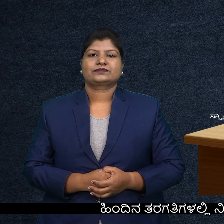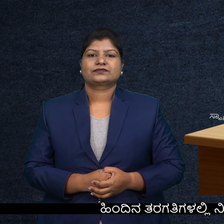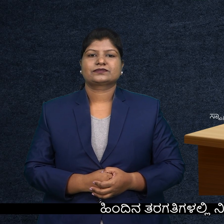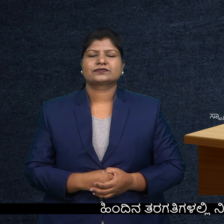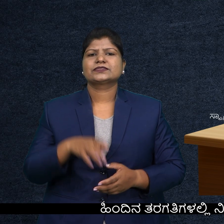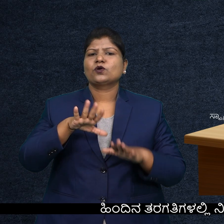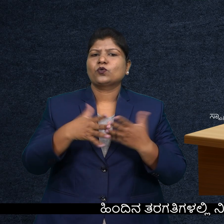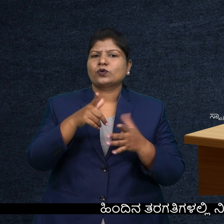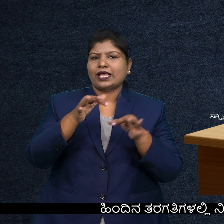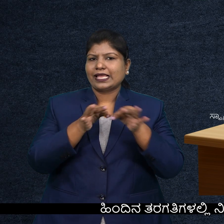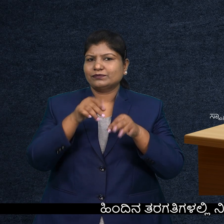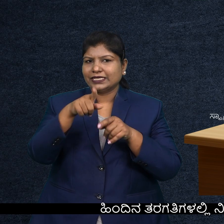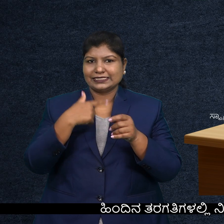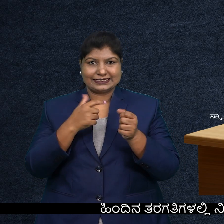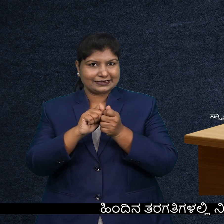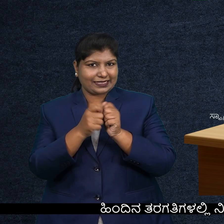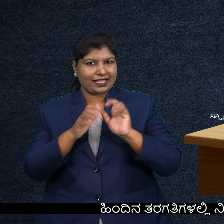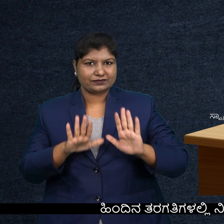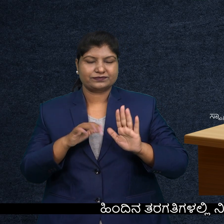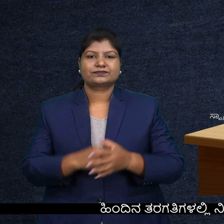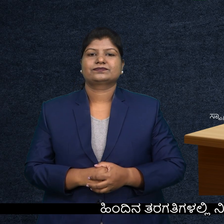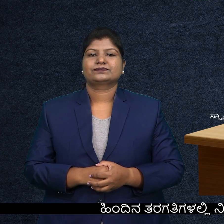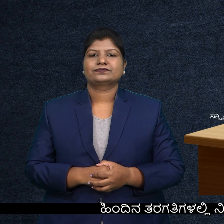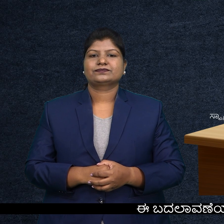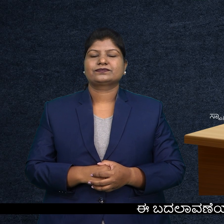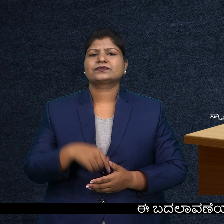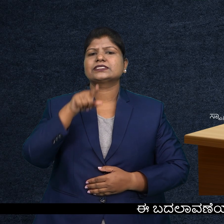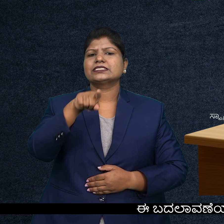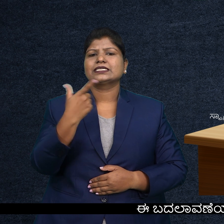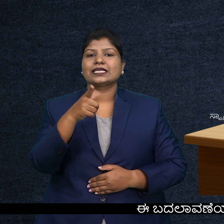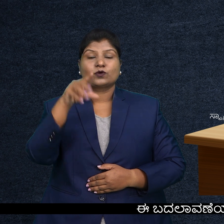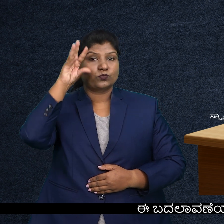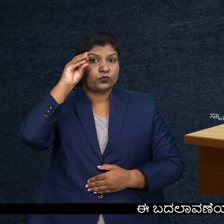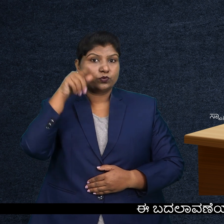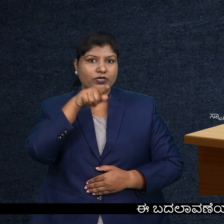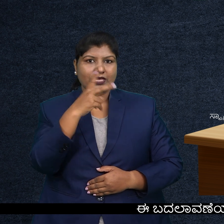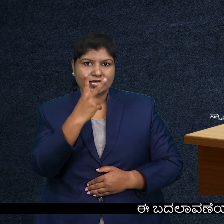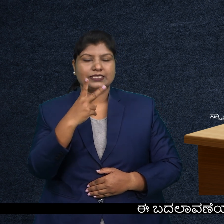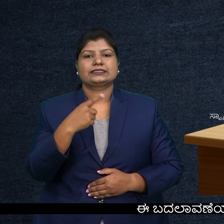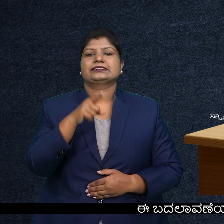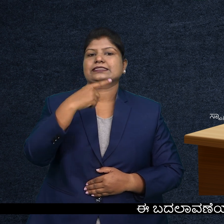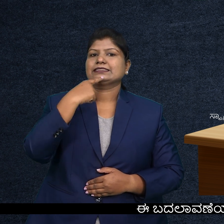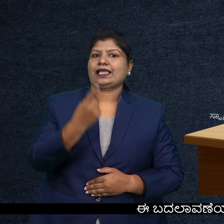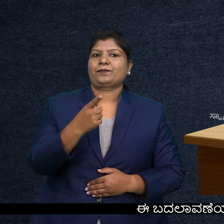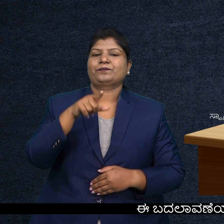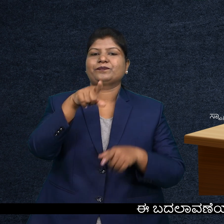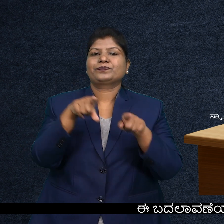ಹಿಂದಿನ ತರಗತಿಗಳಲ್ಲಿ ನೀವು ಈಗ ಕಲಿತದ್ದನ್ನು ಆಧರಿಸಿ ಈ ಬದಲಾವಣೆಯನ್ನು ವಿವರಿಸಬಲ್ಲಿರಾ?